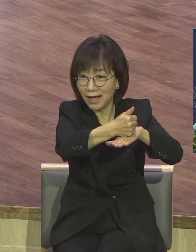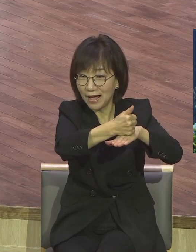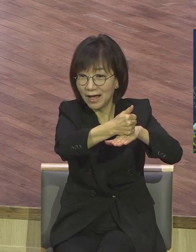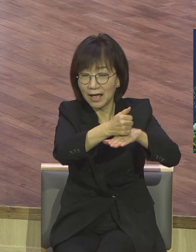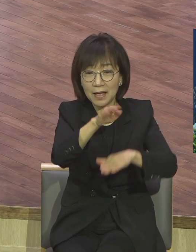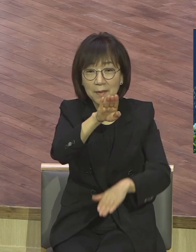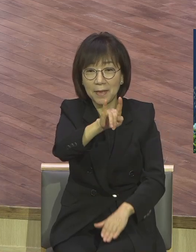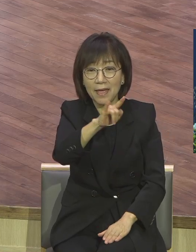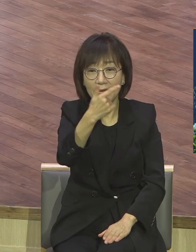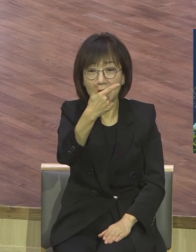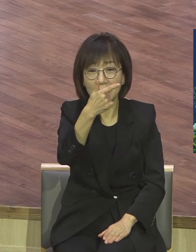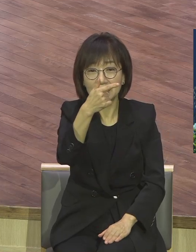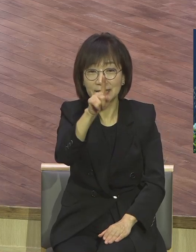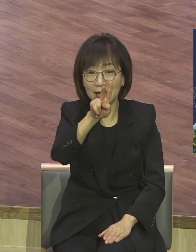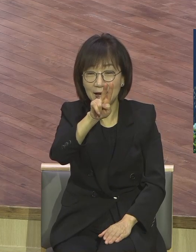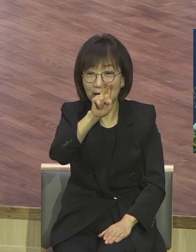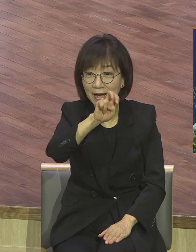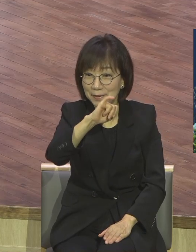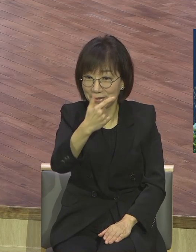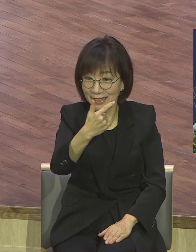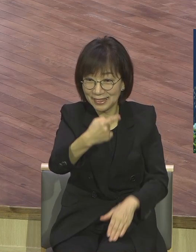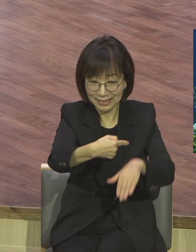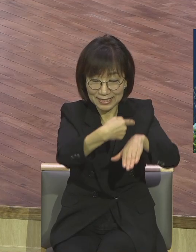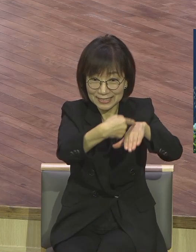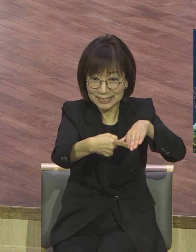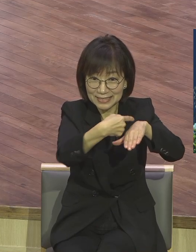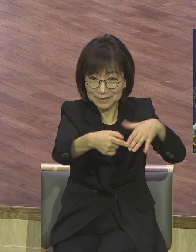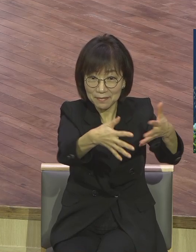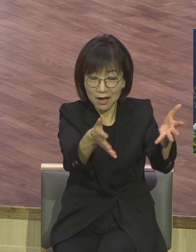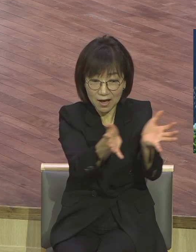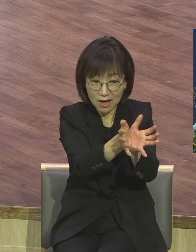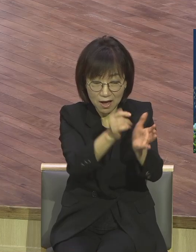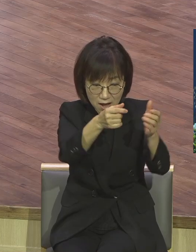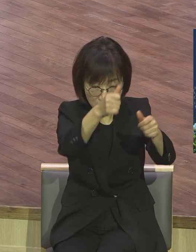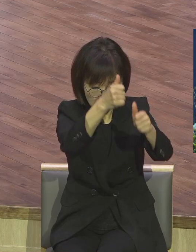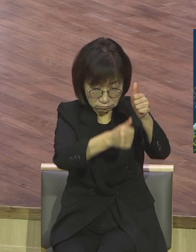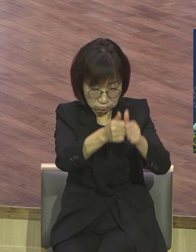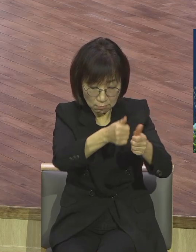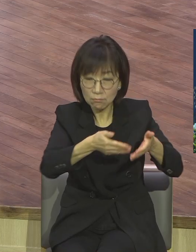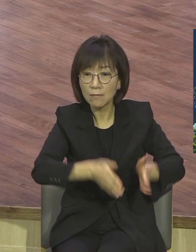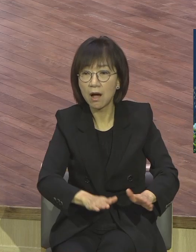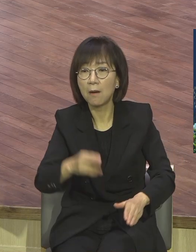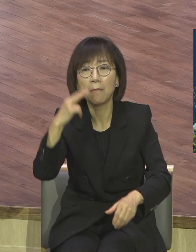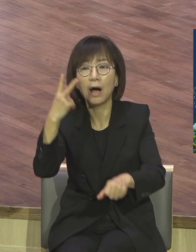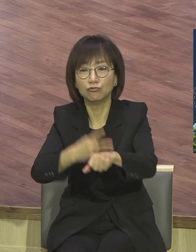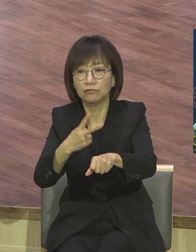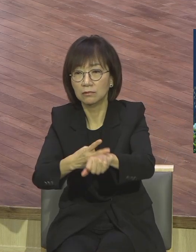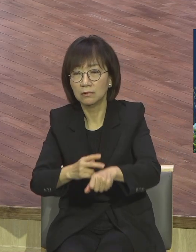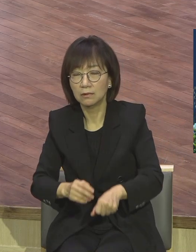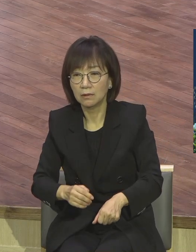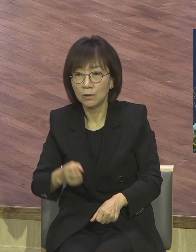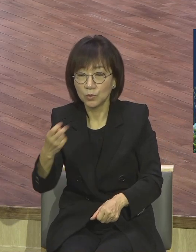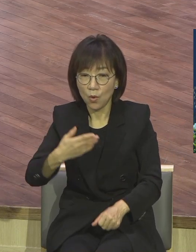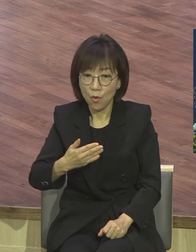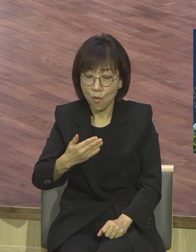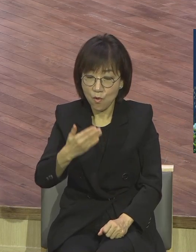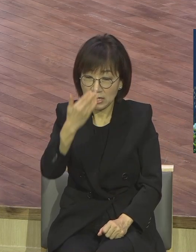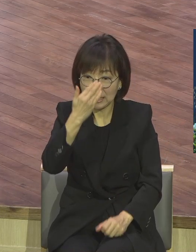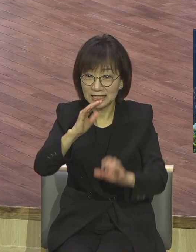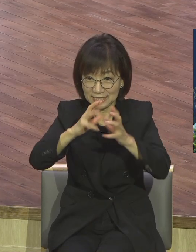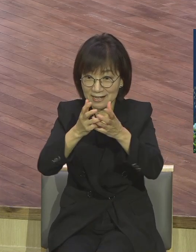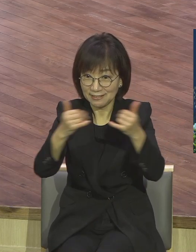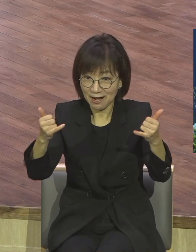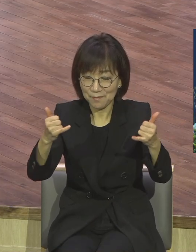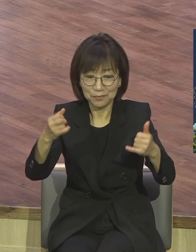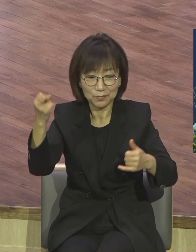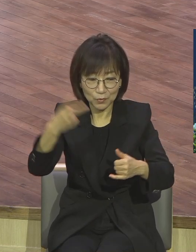이 사울이 출신이 이 베냐민, 히브리인 중에서도 히브리였고